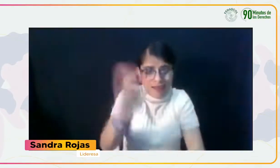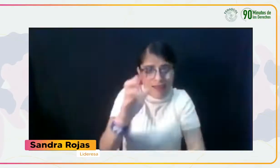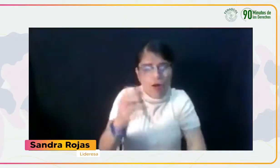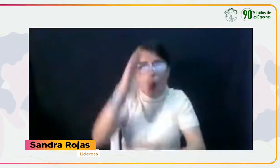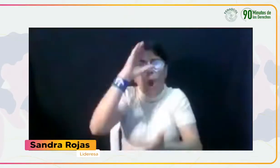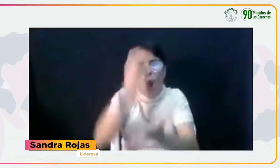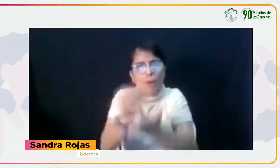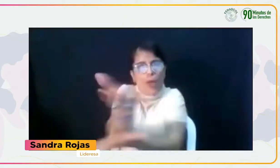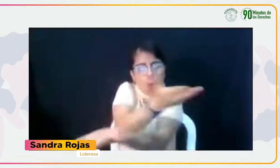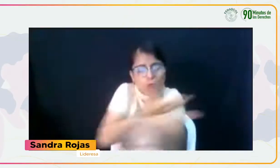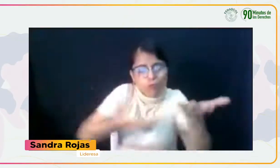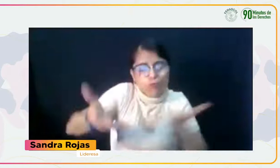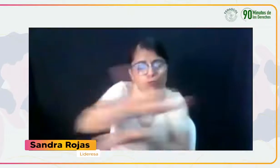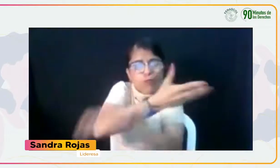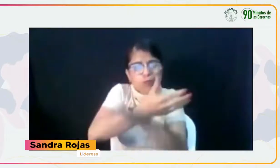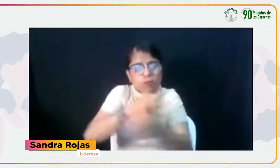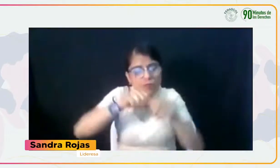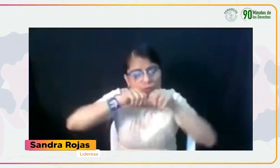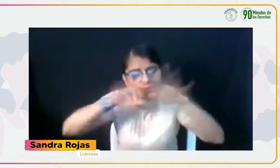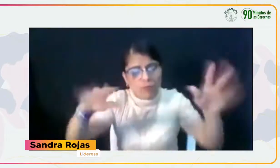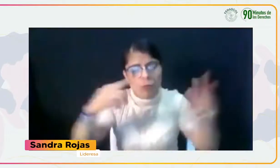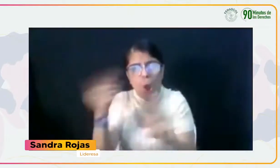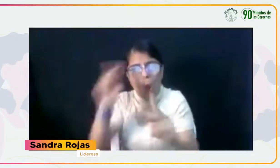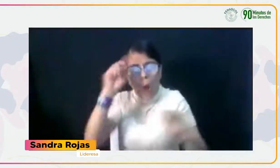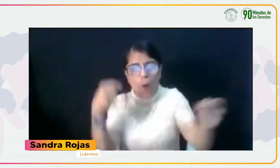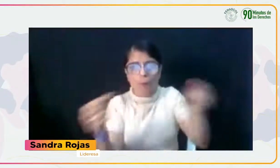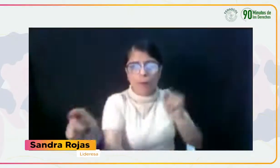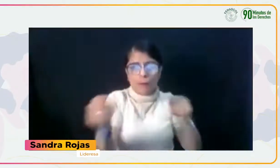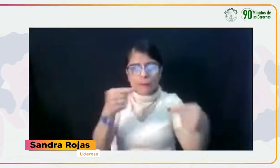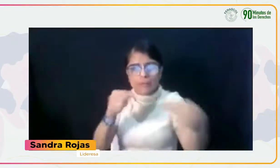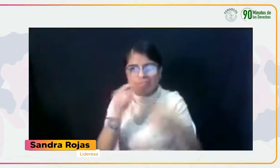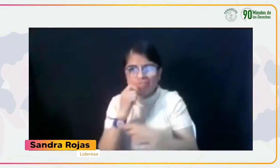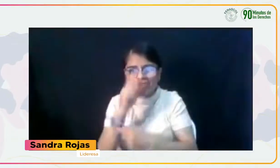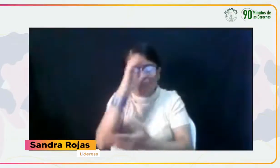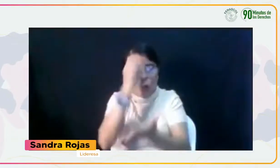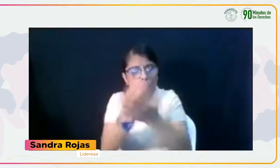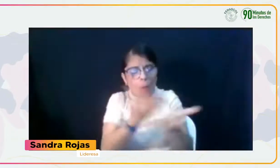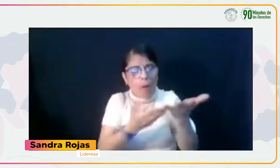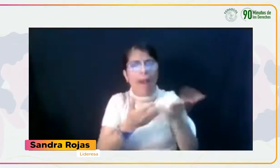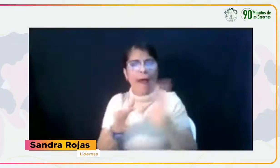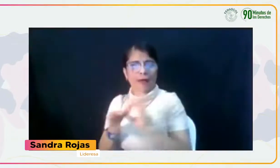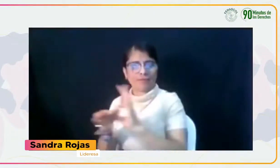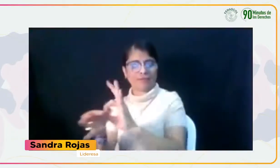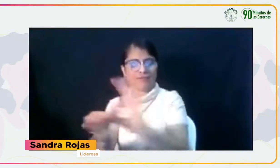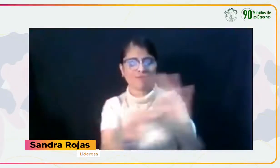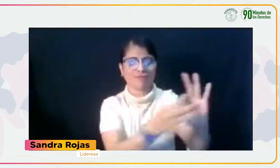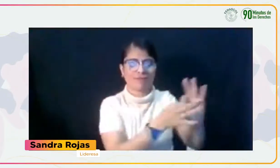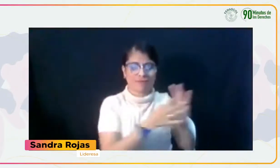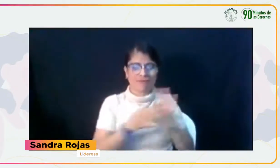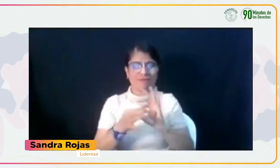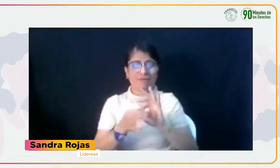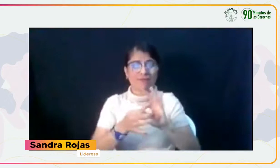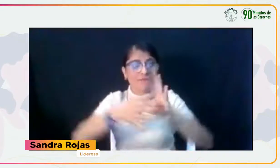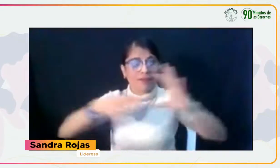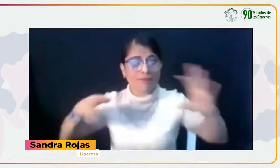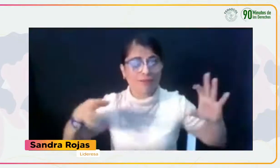acuerdo conmigo, entonces ¿por qué no lo haces tú? ¿Por qué no trabajas? ¿Por qué no compartimos opiniones? ¿Por qué no generamos debate que nos permita